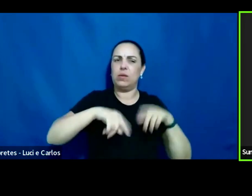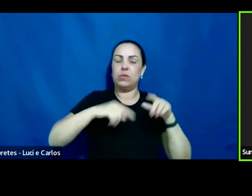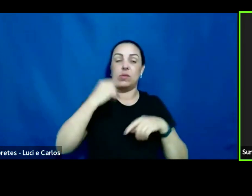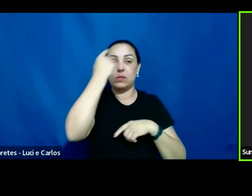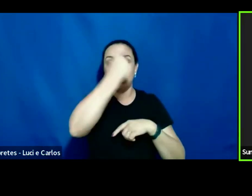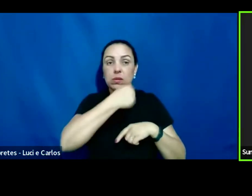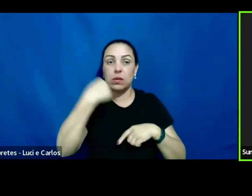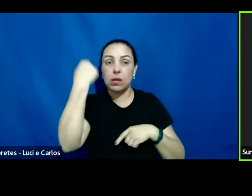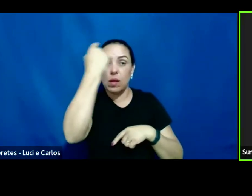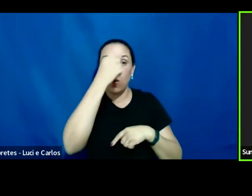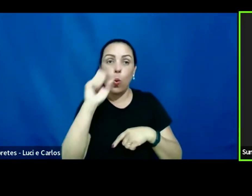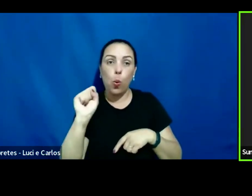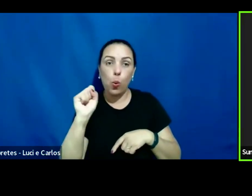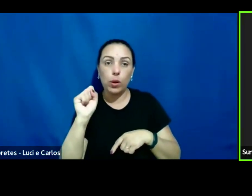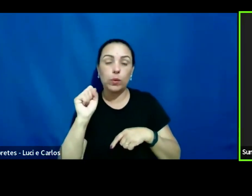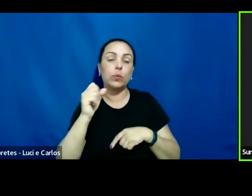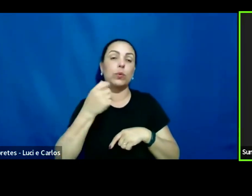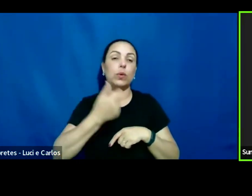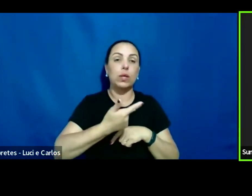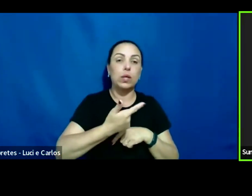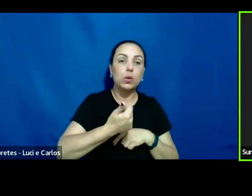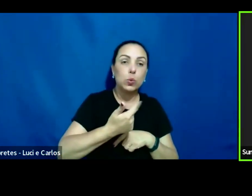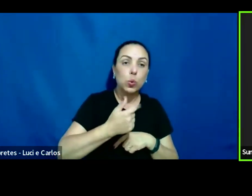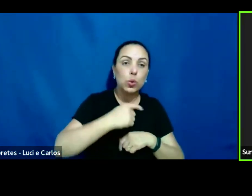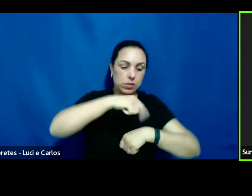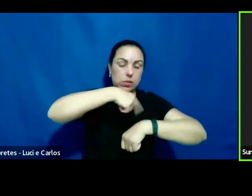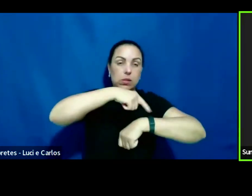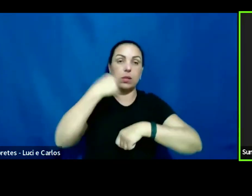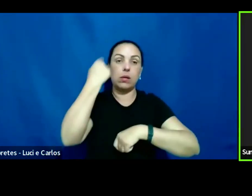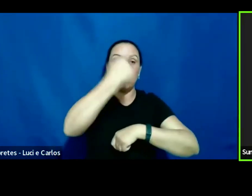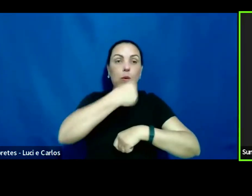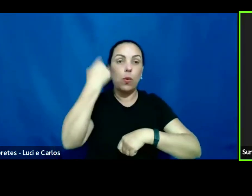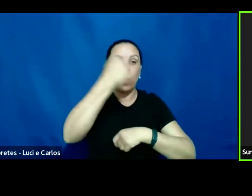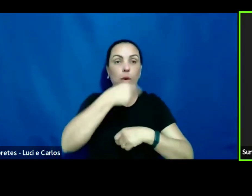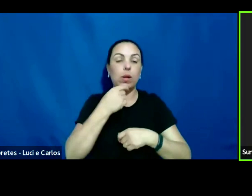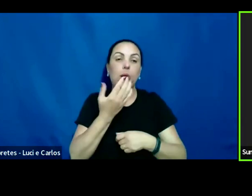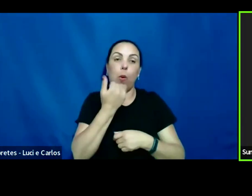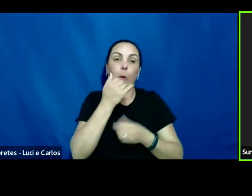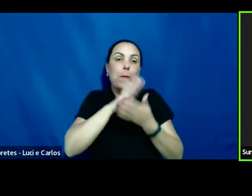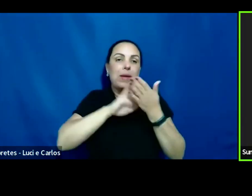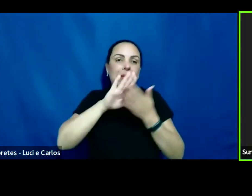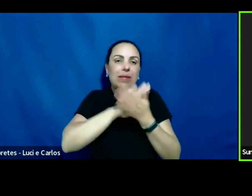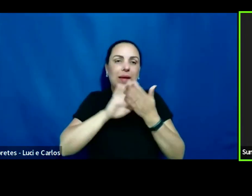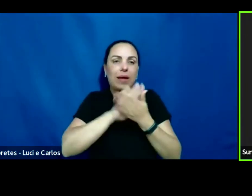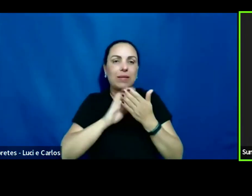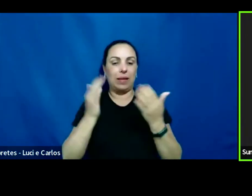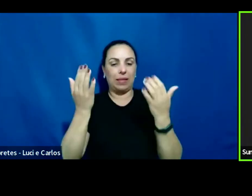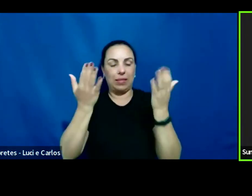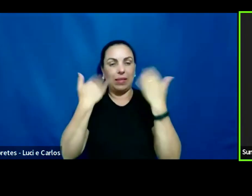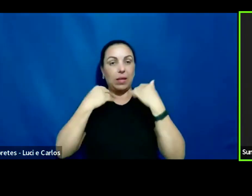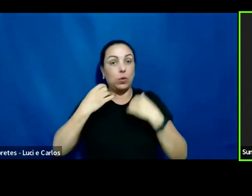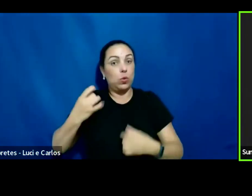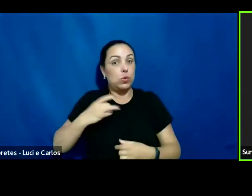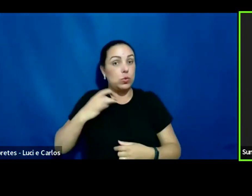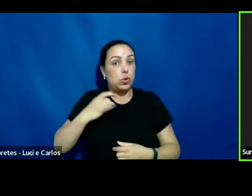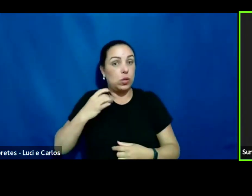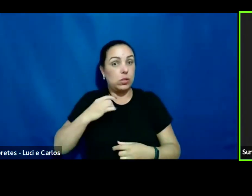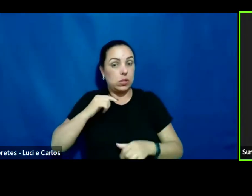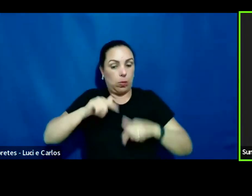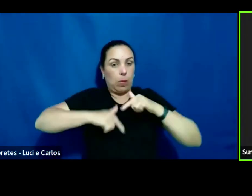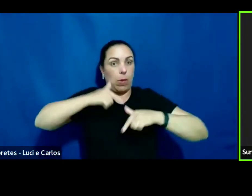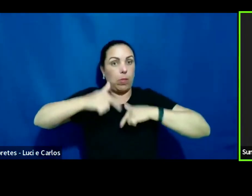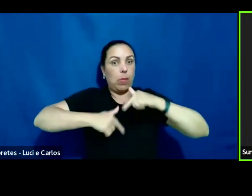não está ingerindo nada, seu corpo está se autolimpando, ele está cuidando de outros processos. Enquanto você